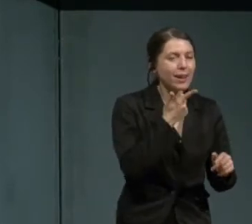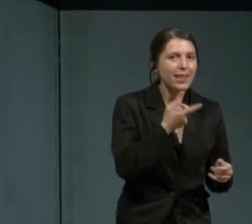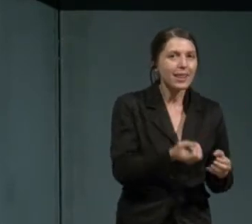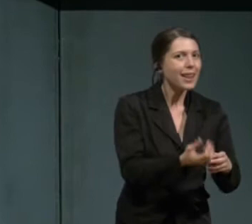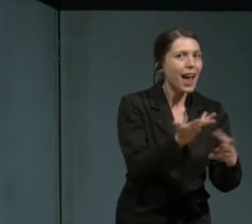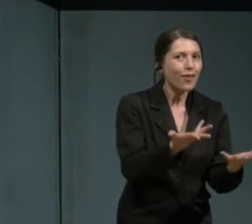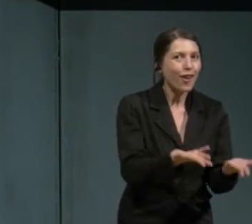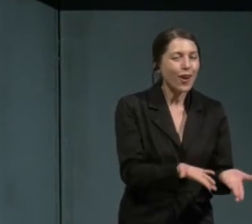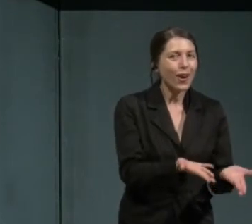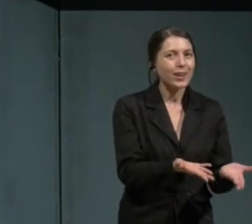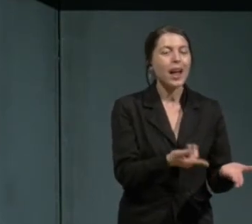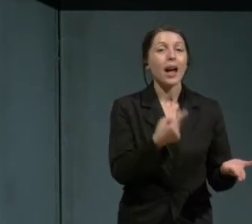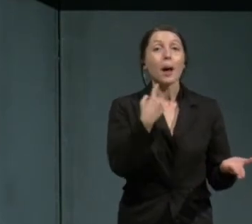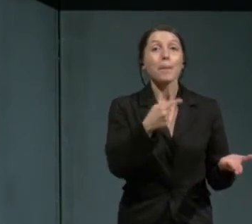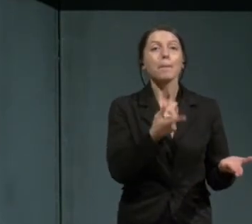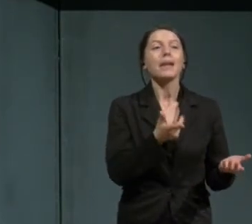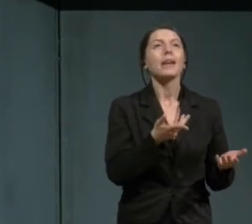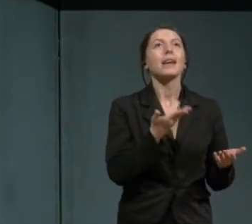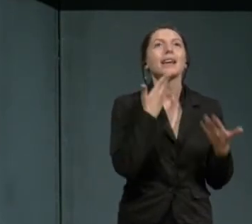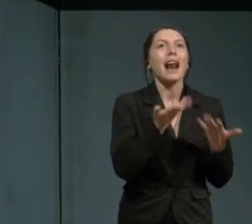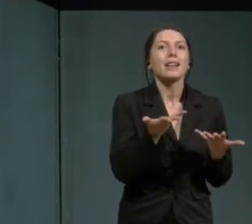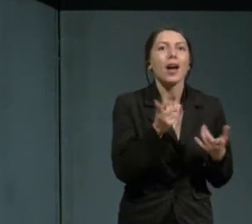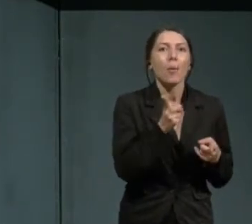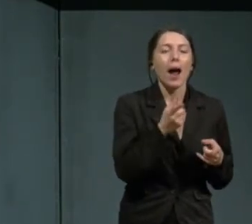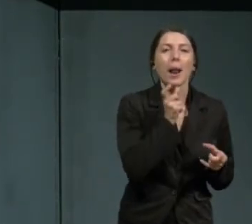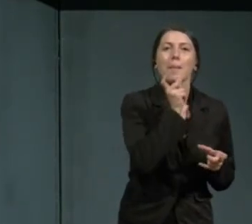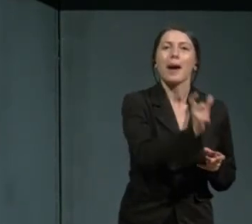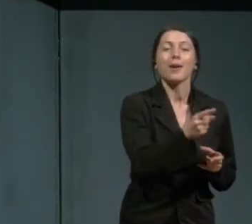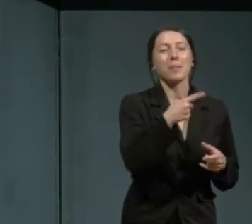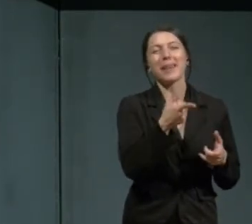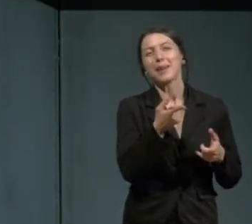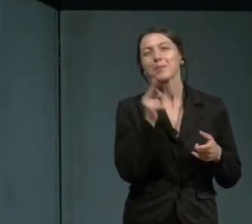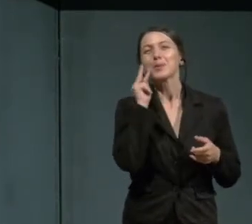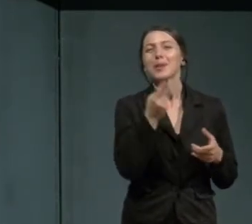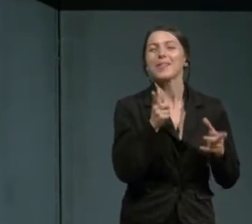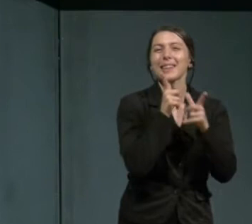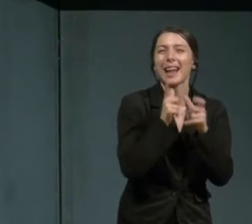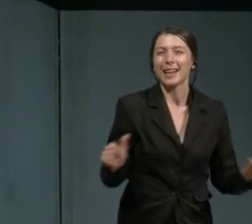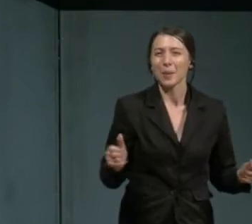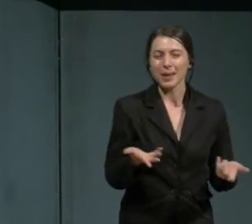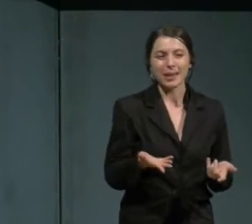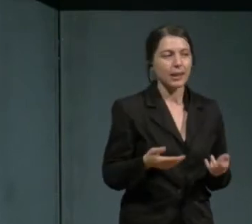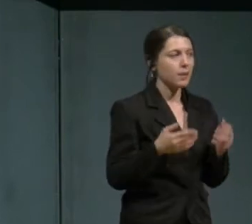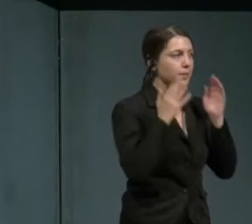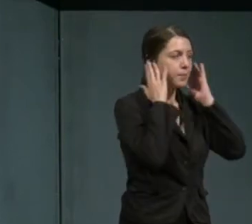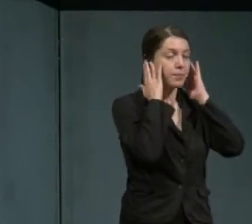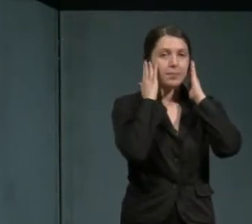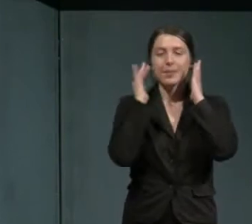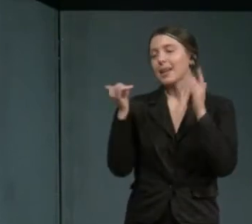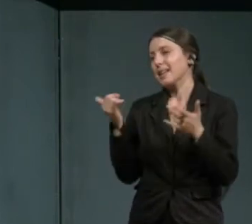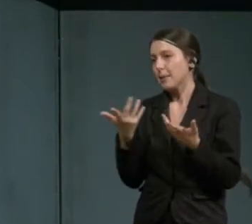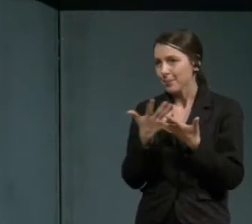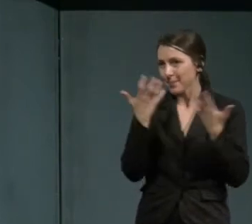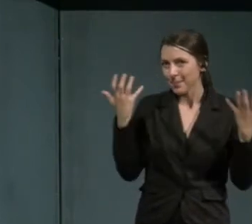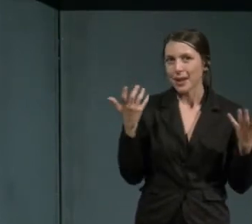e questo passa attraverso la parola e quindi questa è la questione linguistica che è al centro di questo link naturalmente è